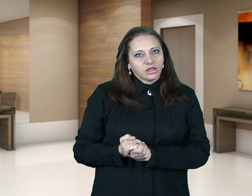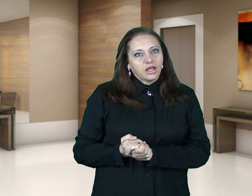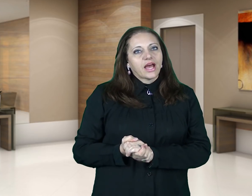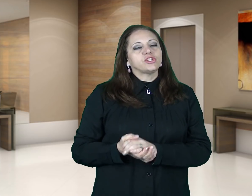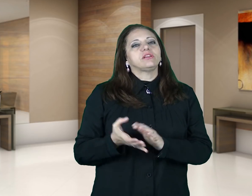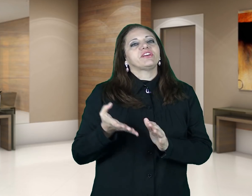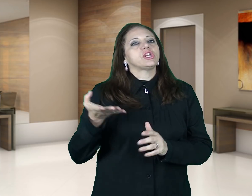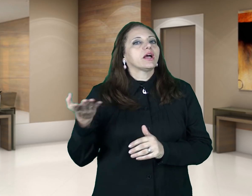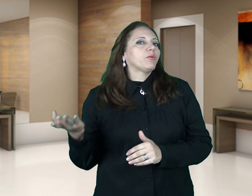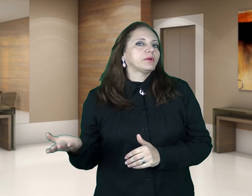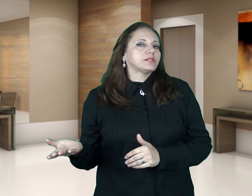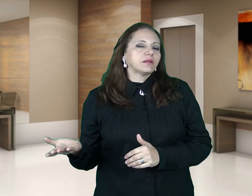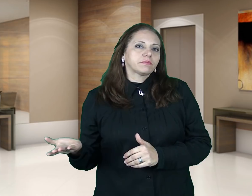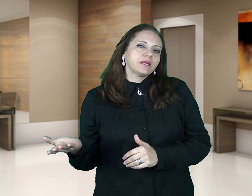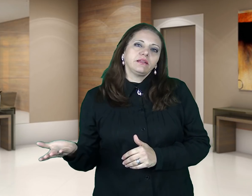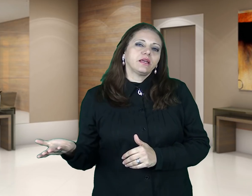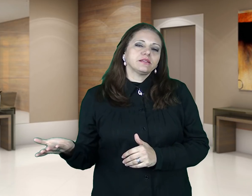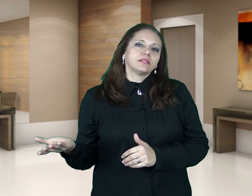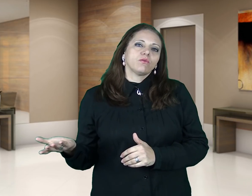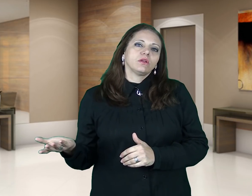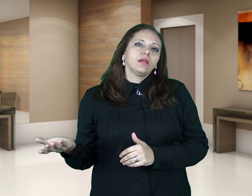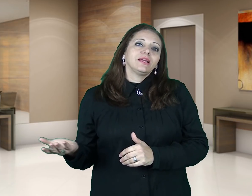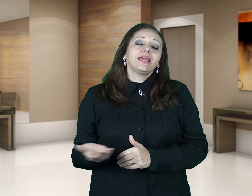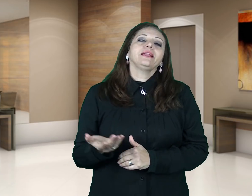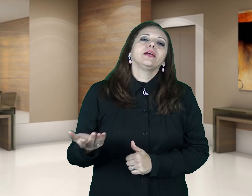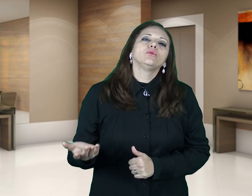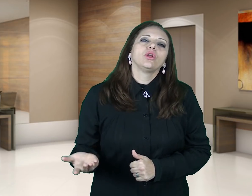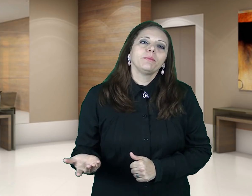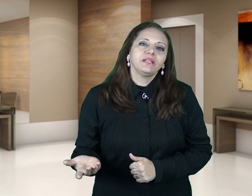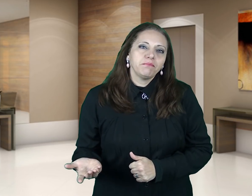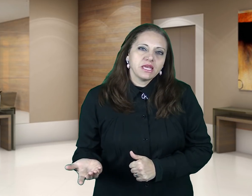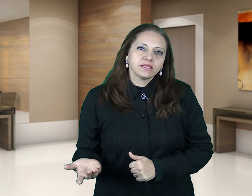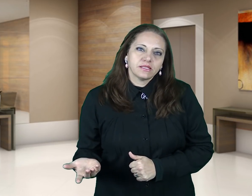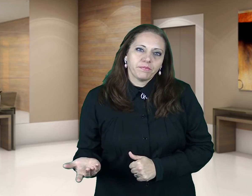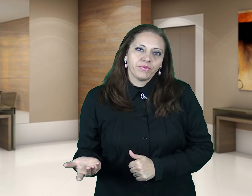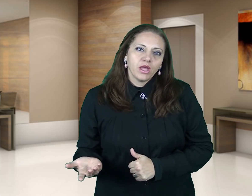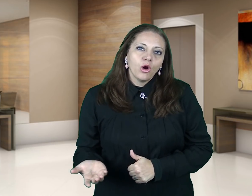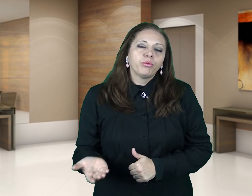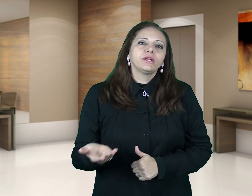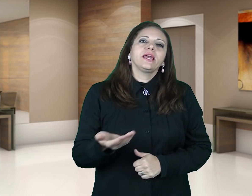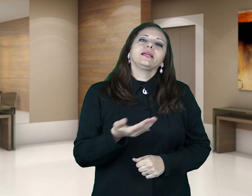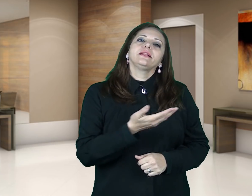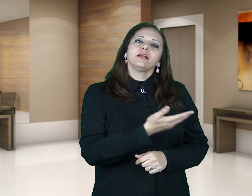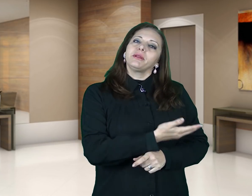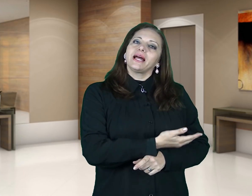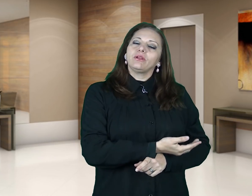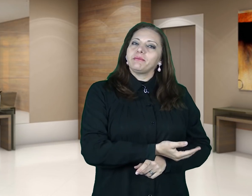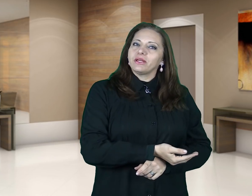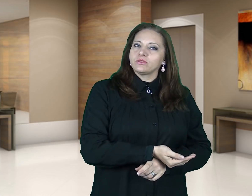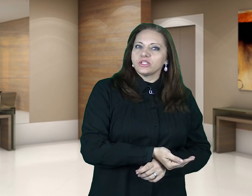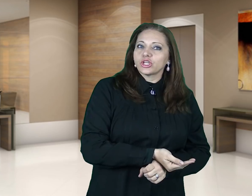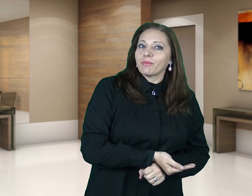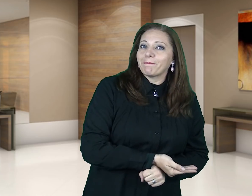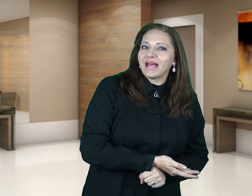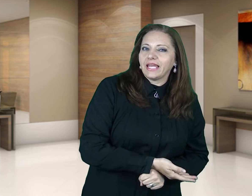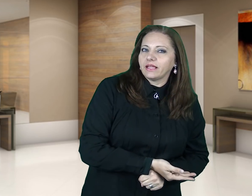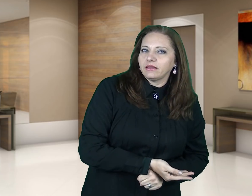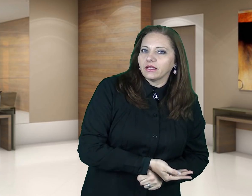volta, a gente vai chegar a uma seguinte questão: quem deu o nome de mesa? Por que determinado elemento se chama